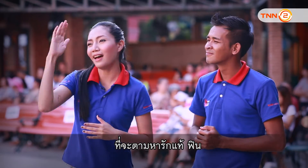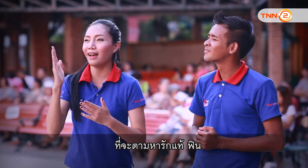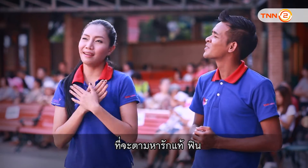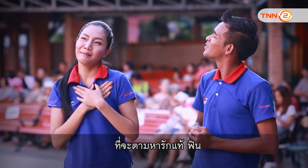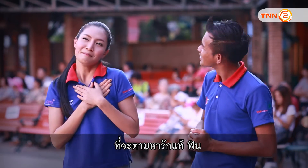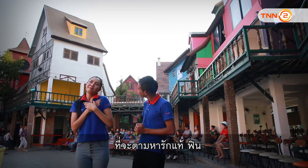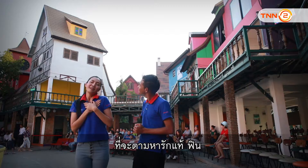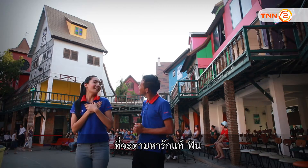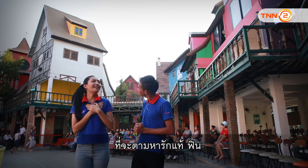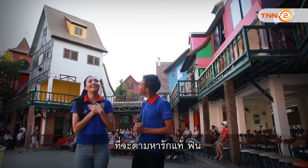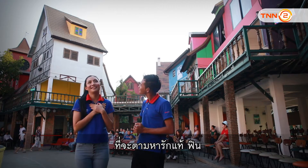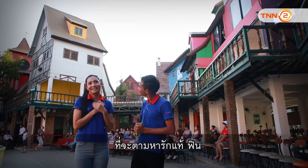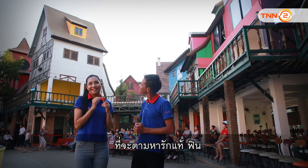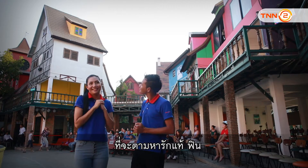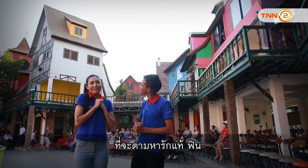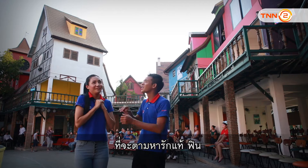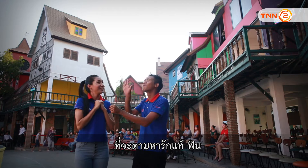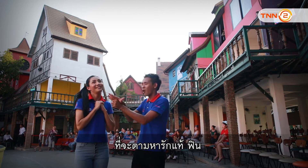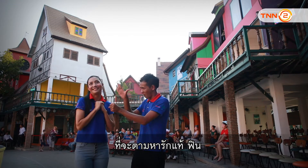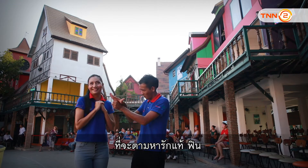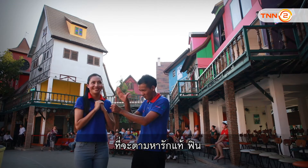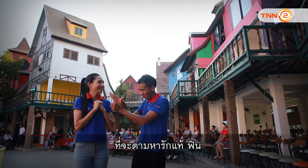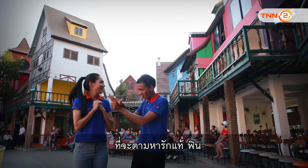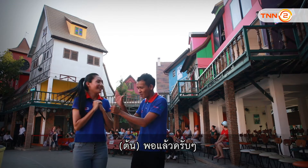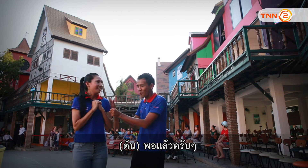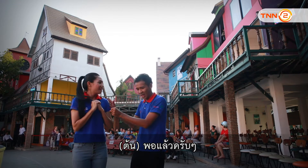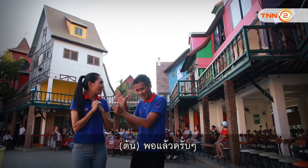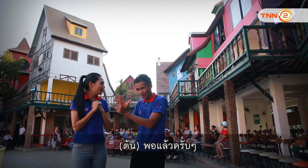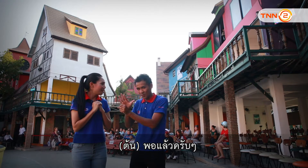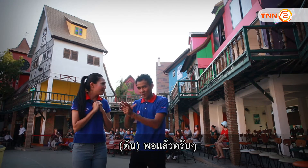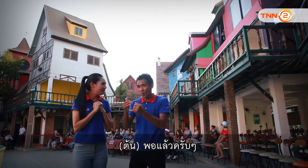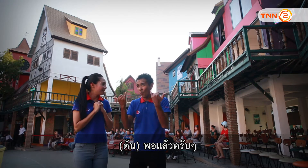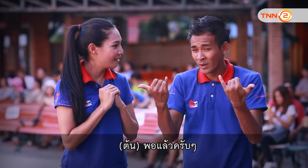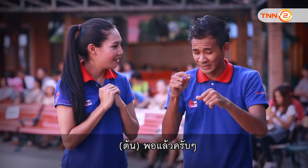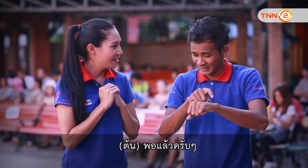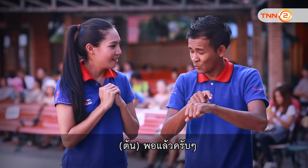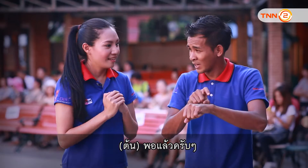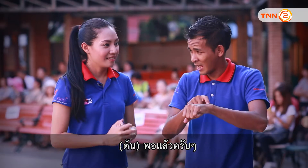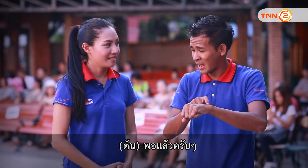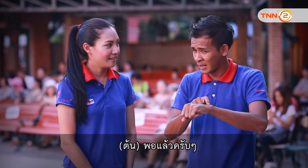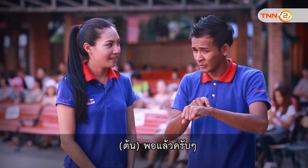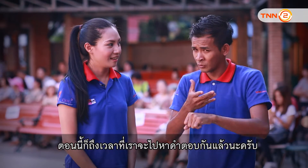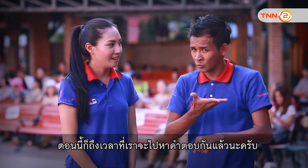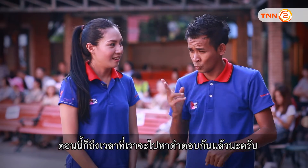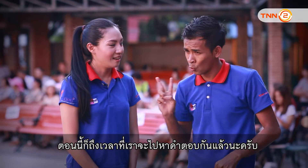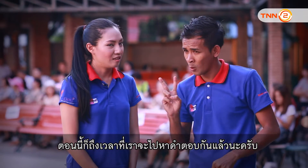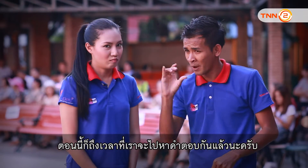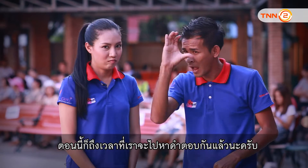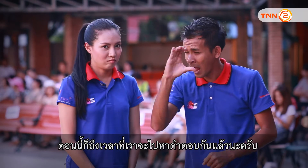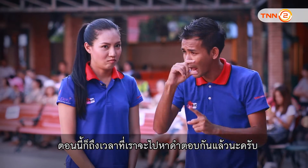ท้ฟิน พอแล้วครับพอแล้วครับตอนนี้ก็ถึงเวลาที่เราจะไปหา